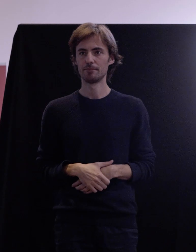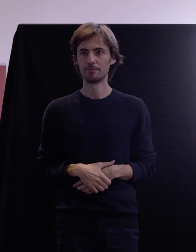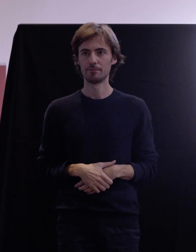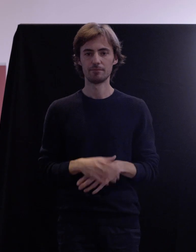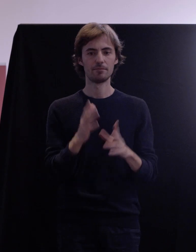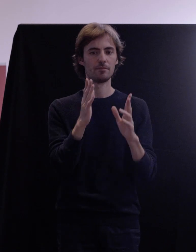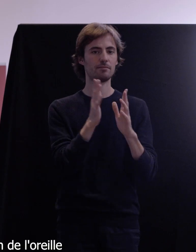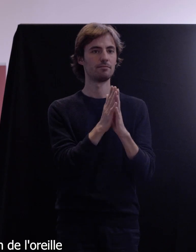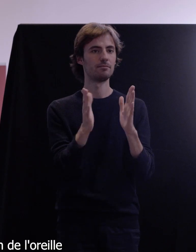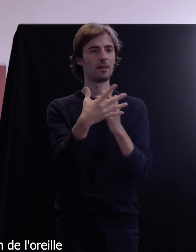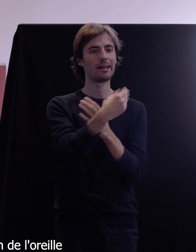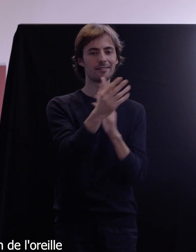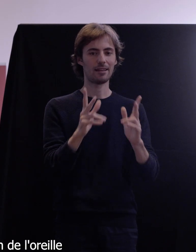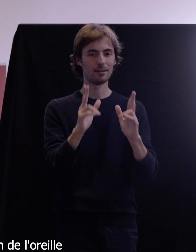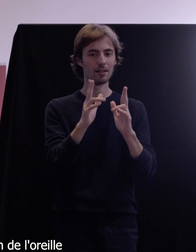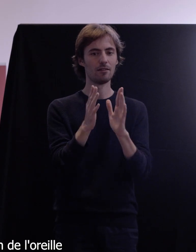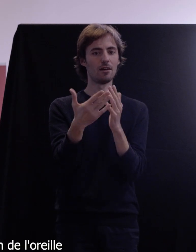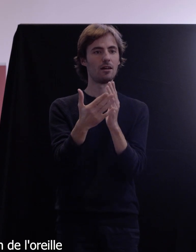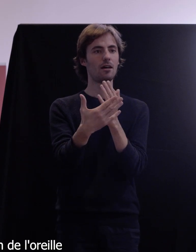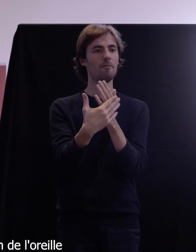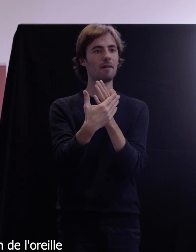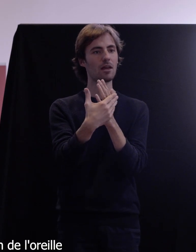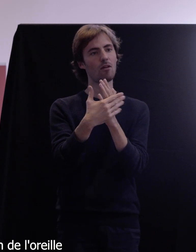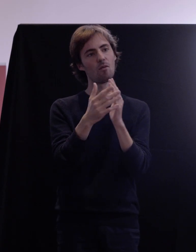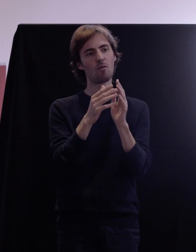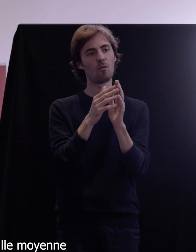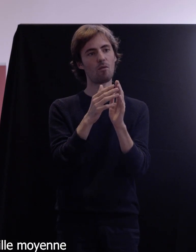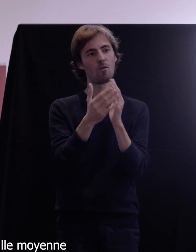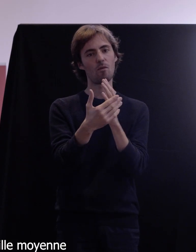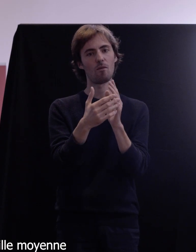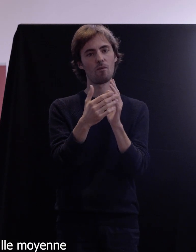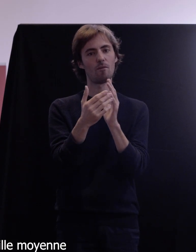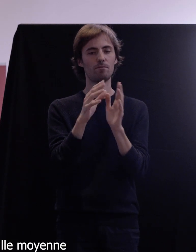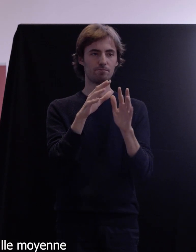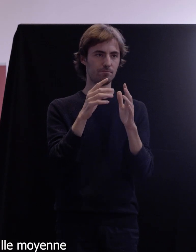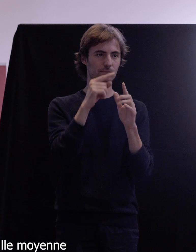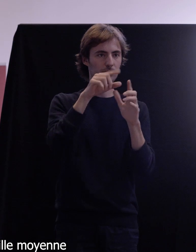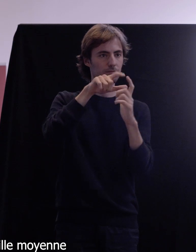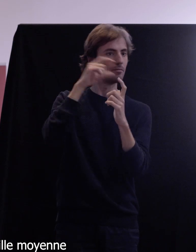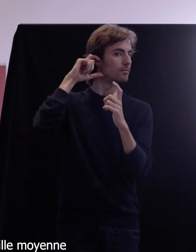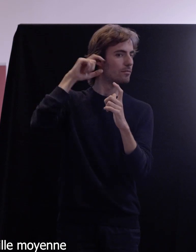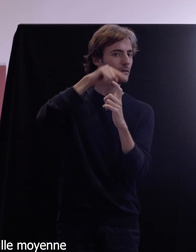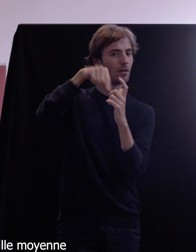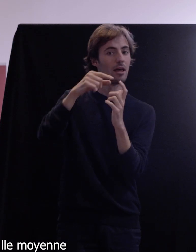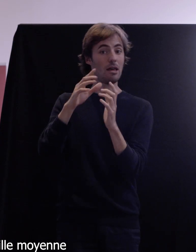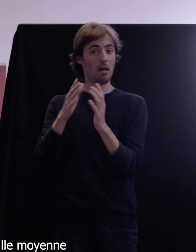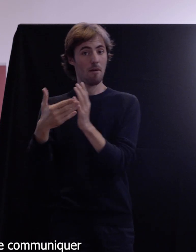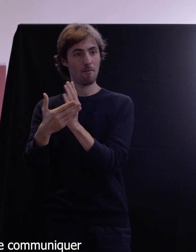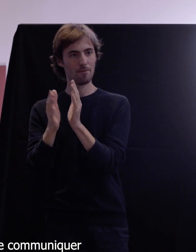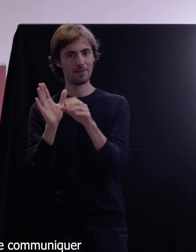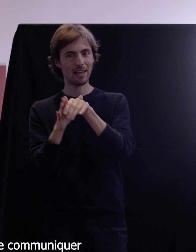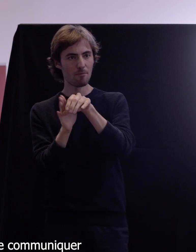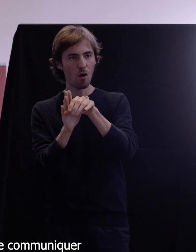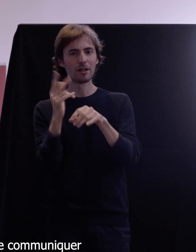Vous avez l'oreille externe avec le pavillon de l'oreille et le conduit auditif externe. Vous avez l'oreille moyenne avec le tympan, puis 3 petits osselets